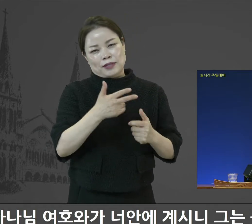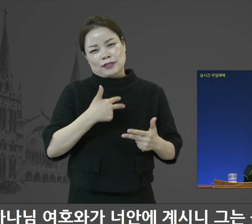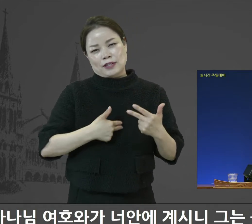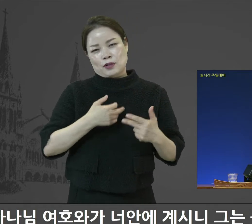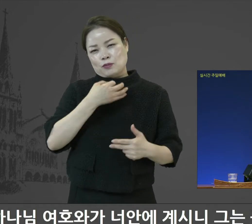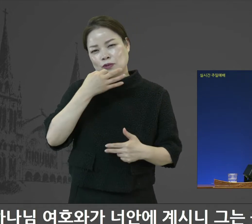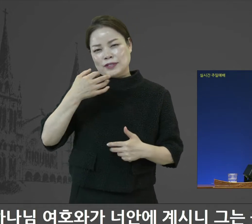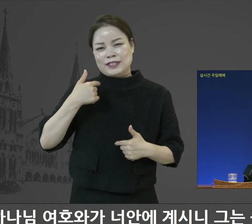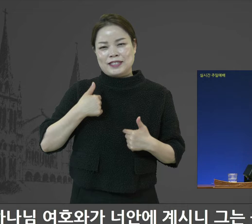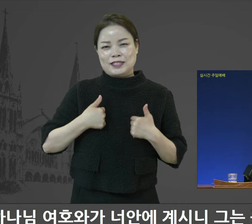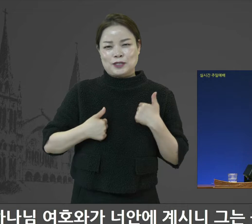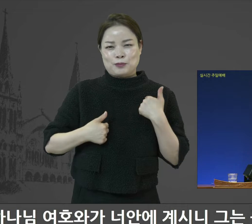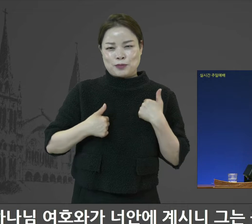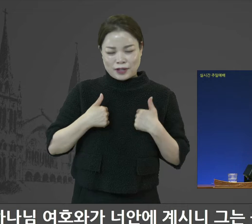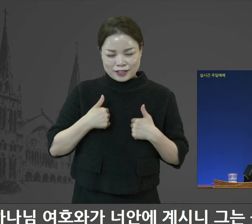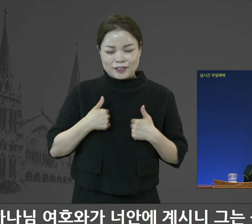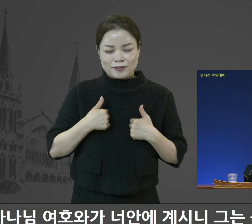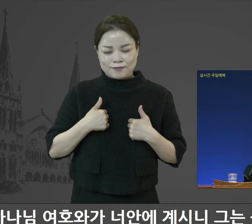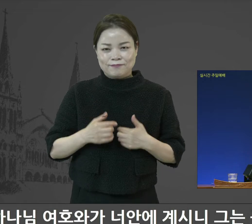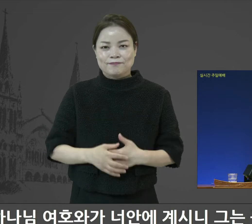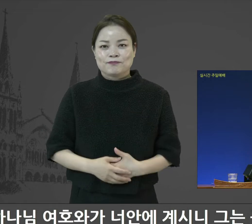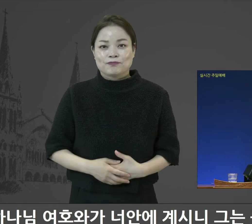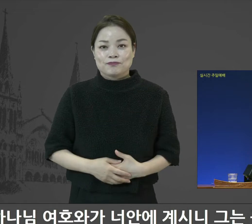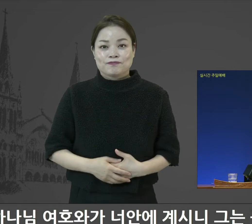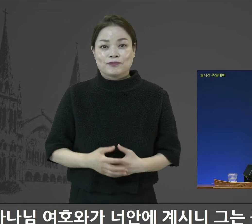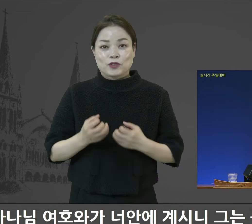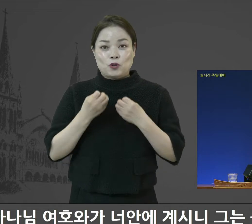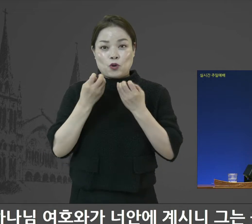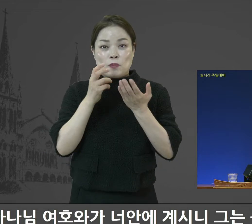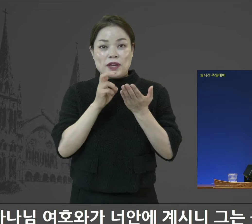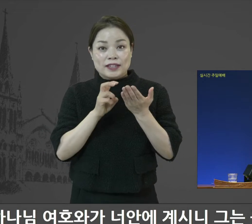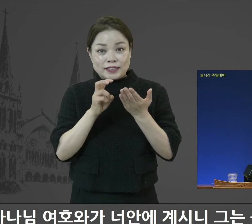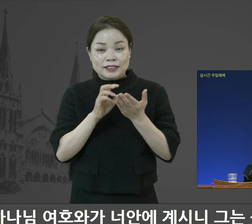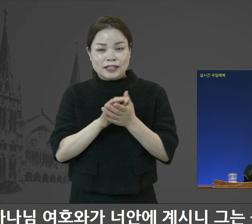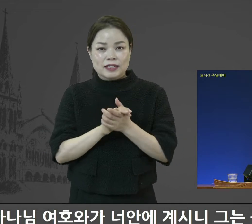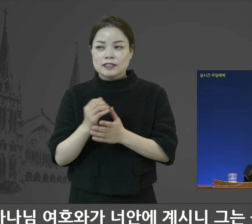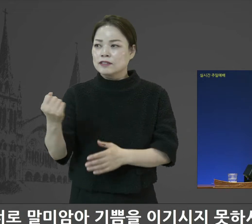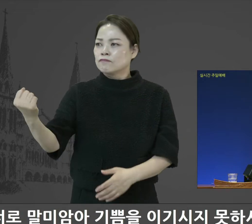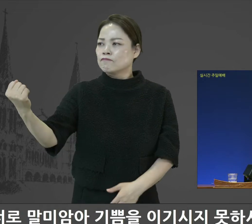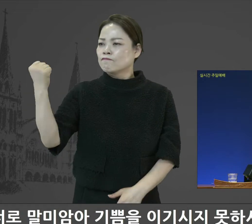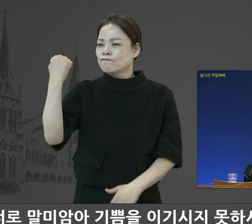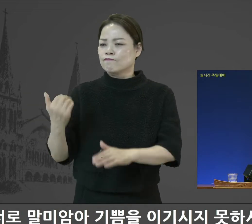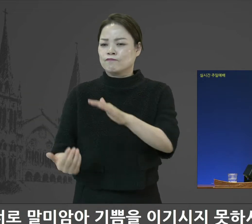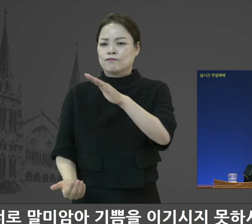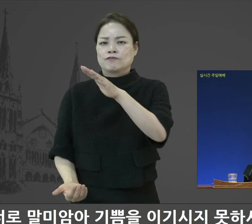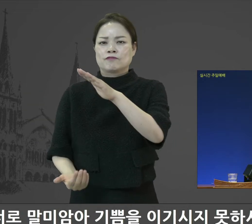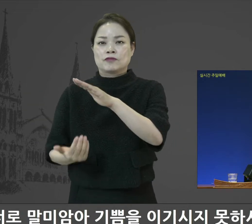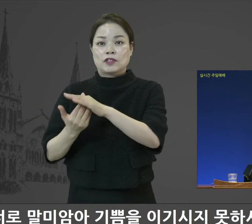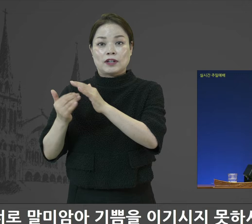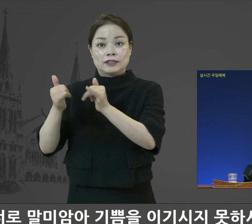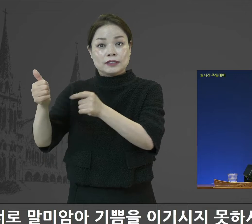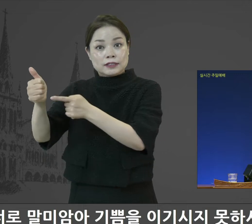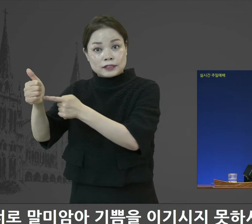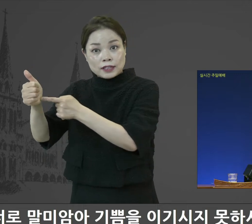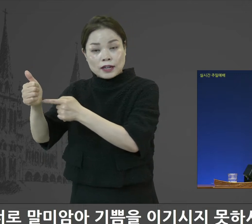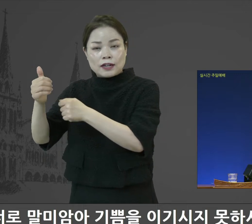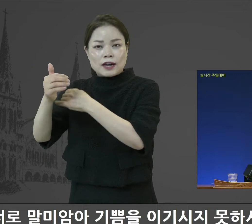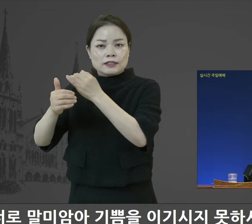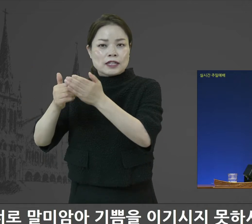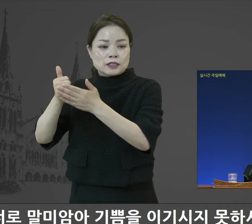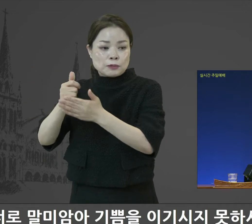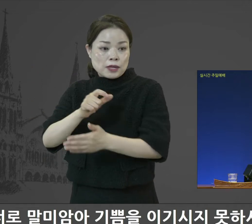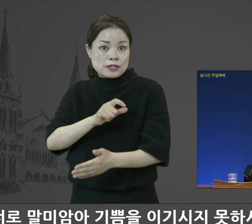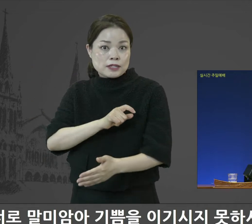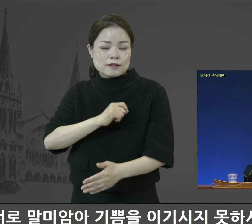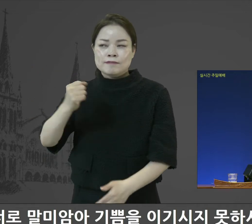부르며 기뻐하시리로다. 이런 고백이죠. 전능하신 자, 이게 능하신 자, 하나님의